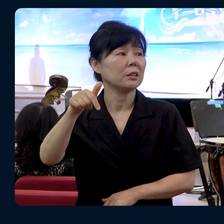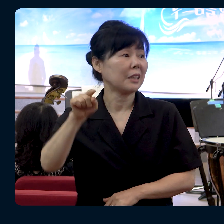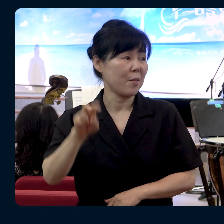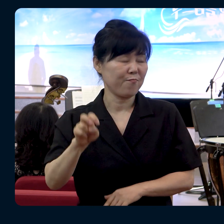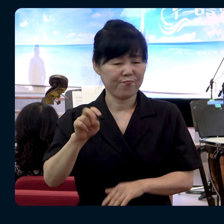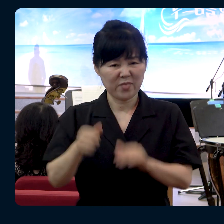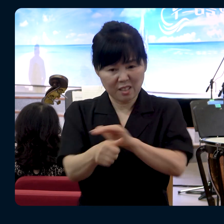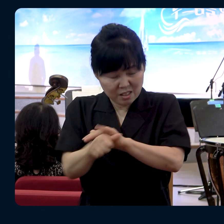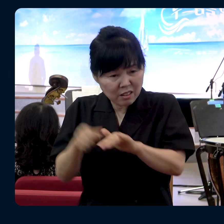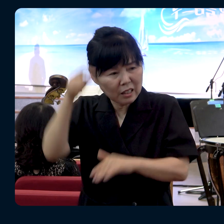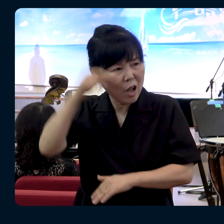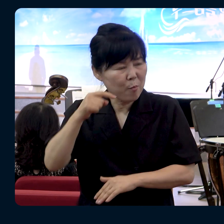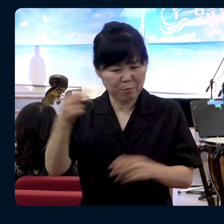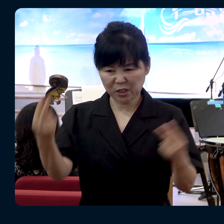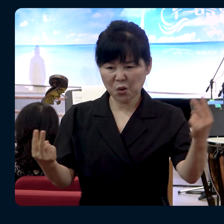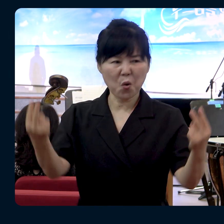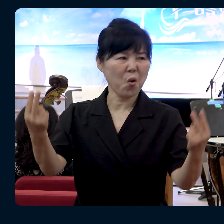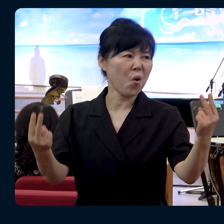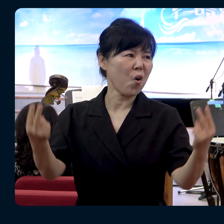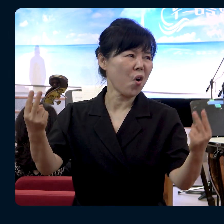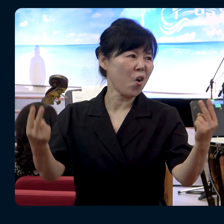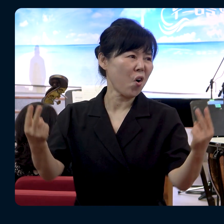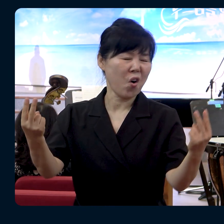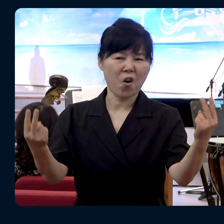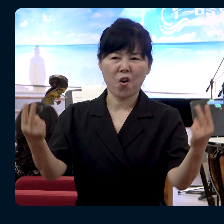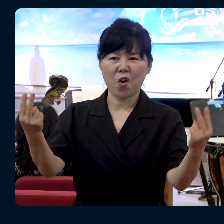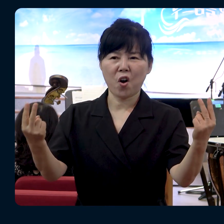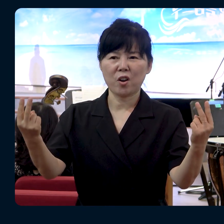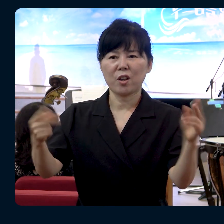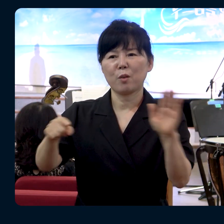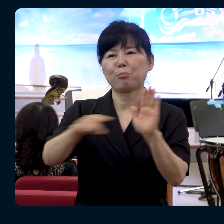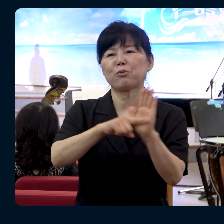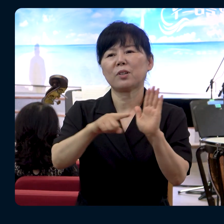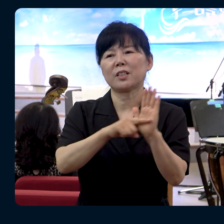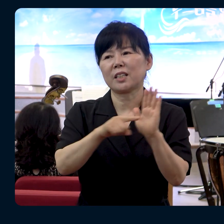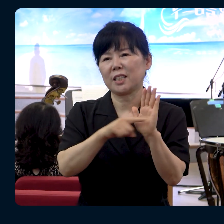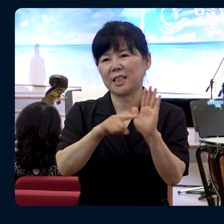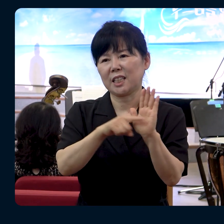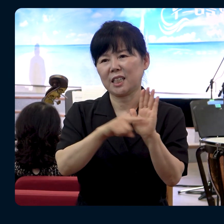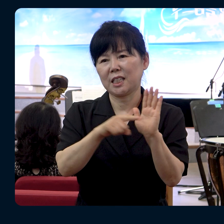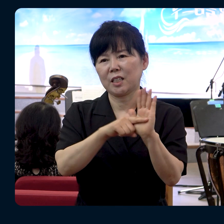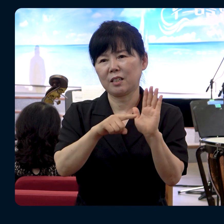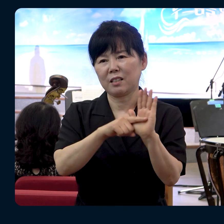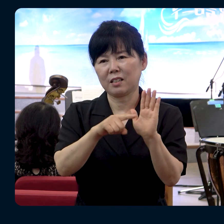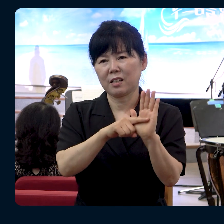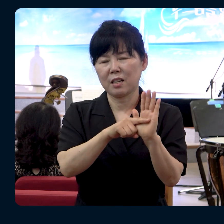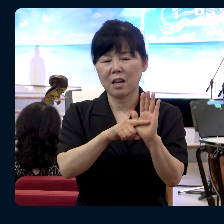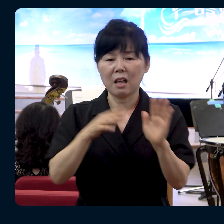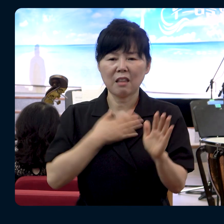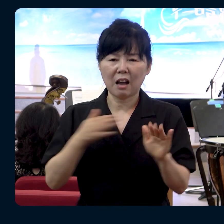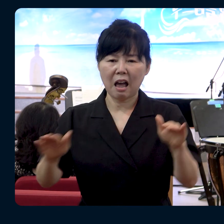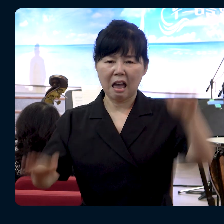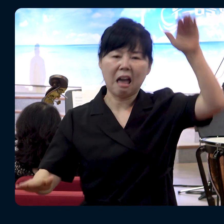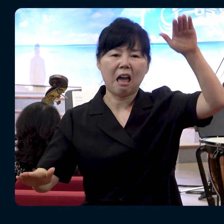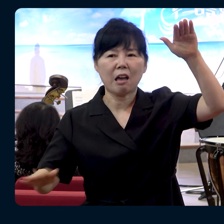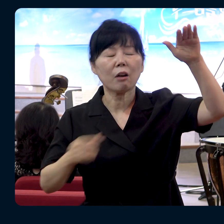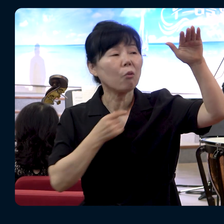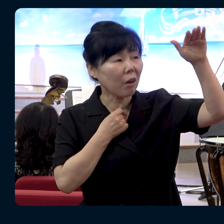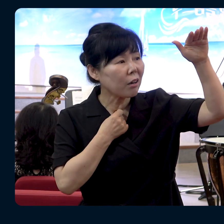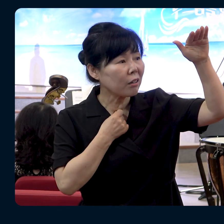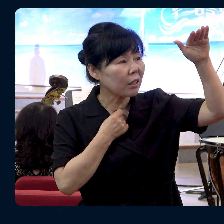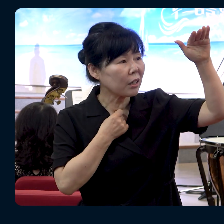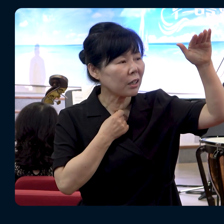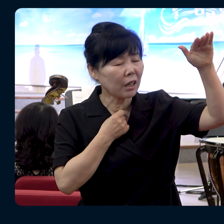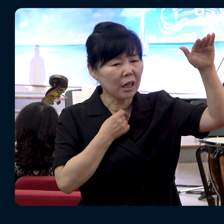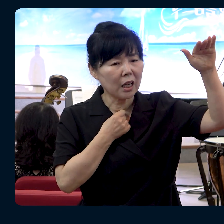더 잘해야 돼 라는 그 부정적인 마음, 다른 사람보다 더 높아져야 된다는 그가 가지고 있던